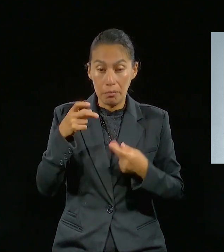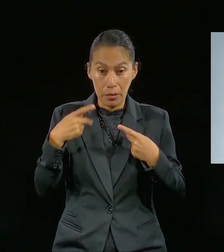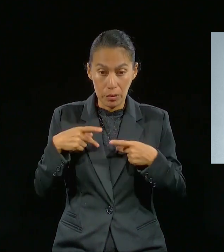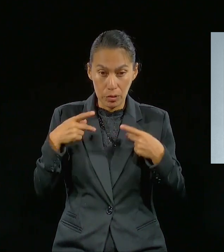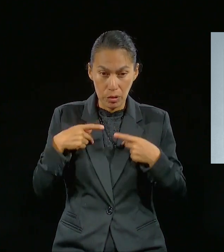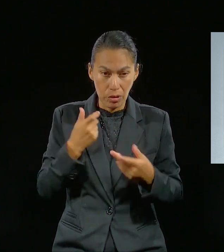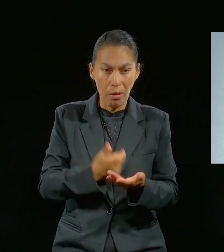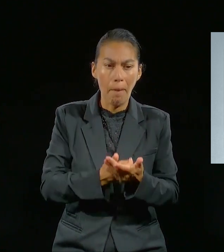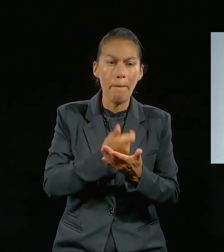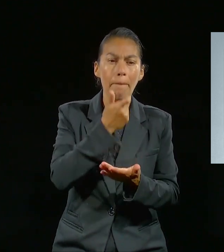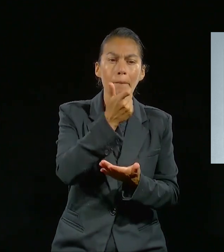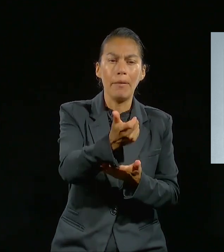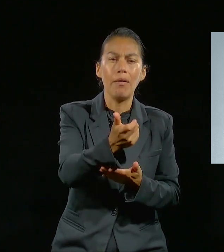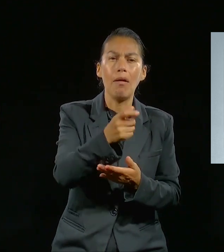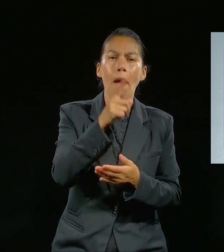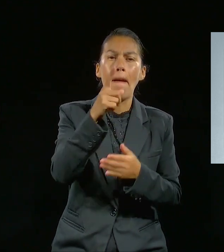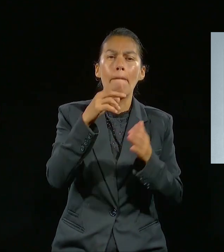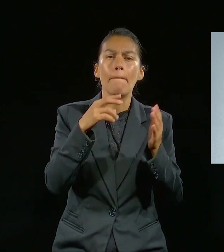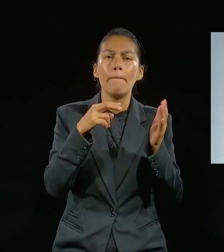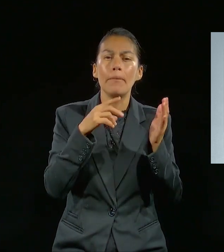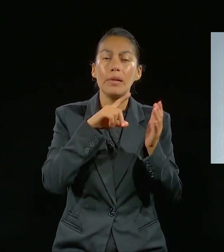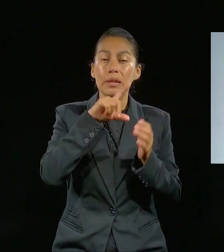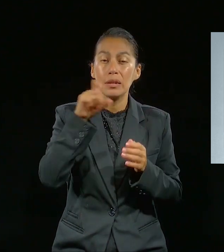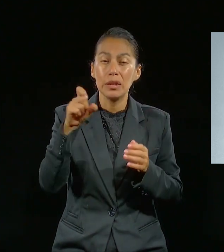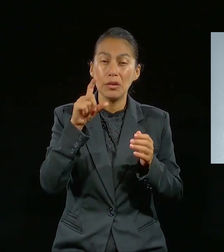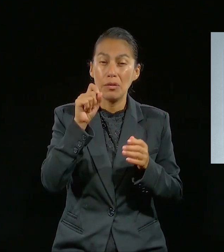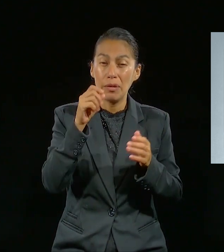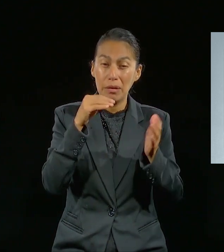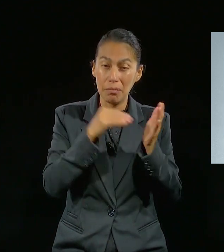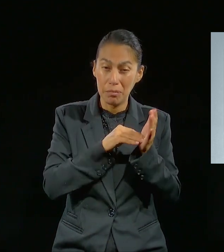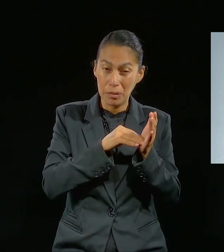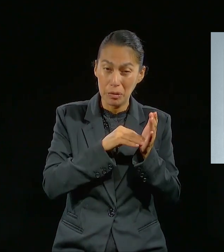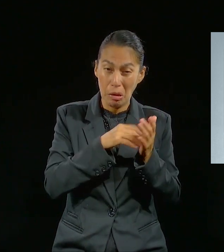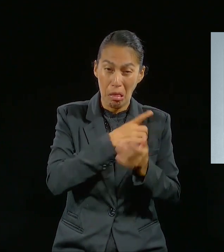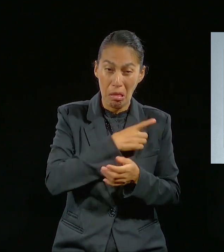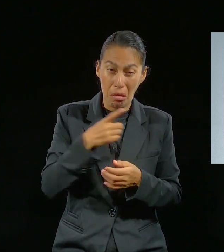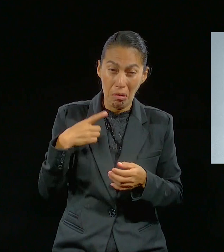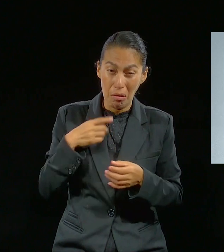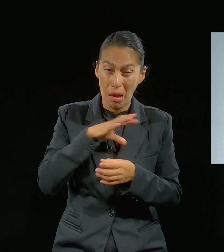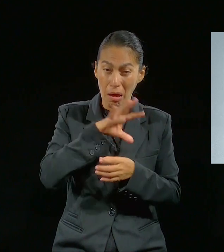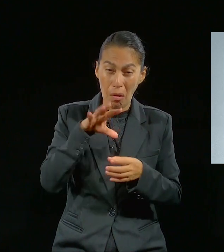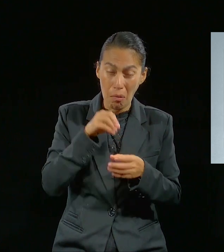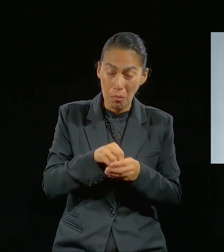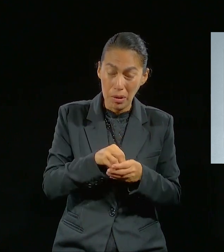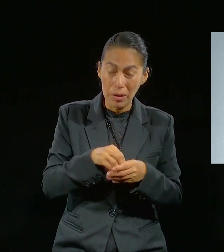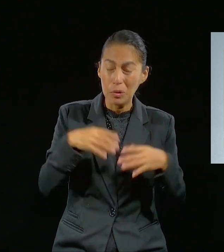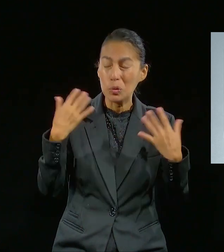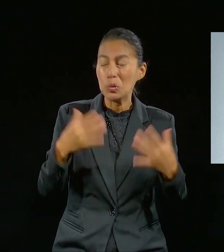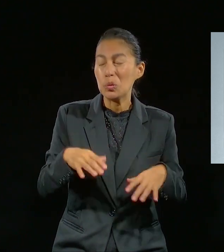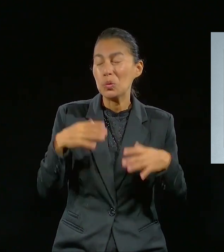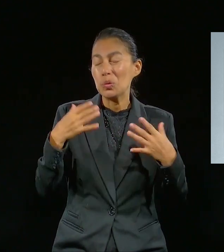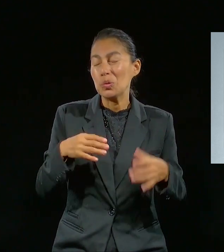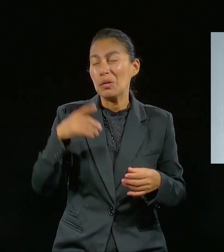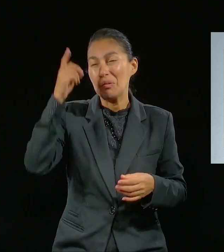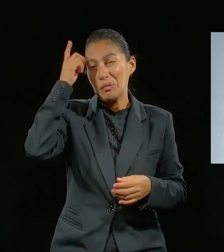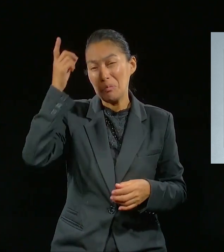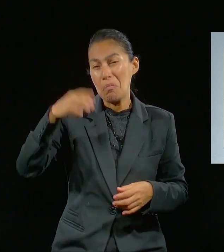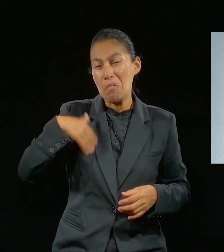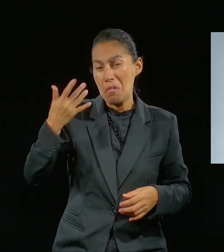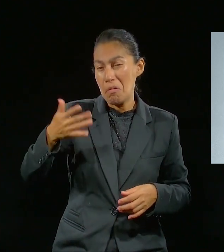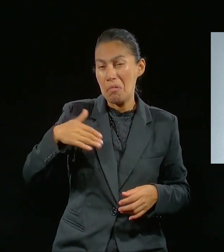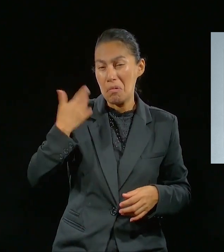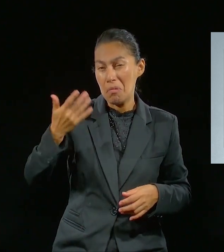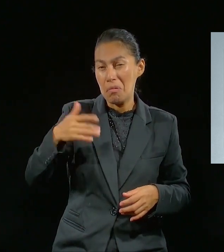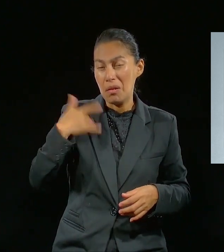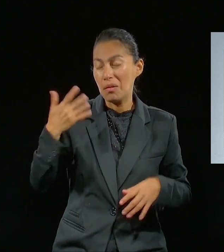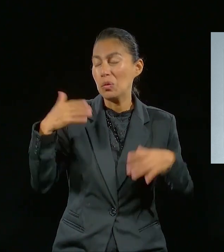nos mandó. Y no nos mandó más para que diera un. Te mandó a cubrir toda la deuda. Entonces, imagínate si Dios no